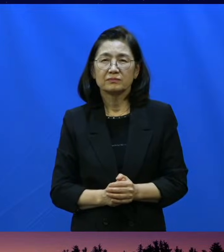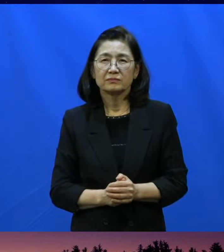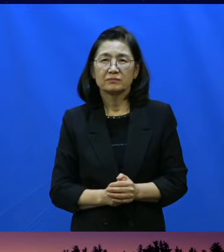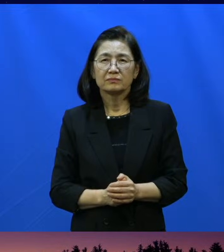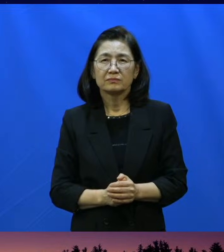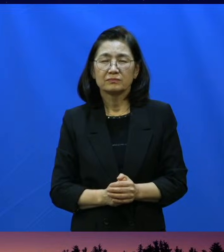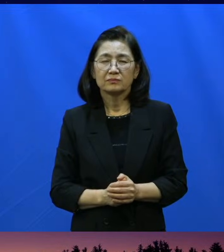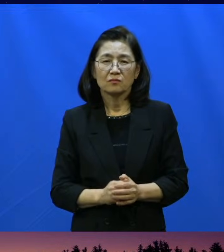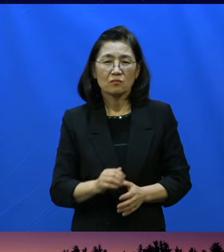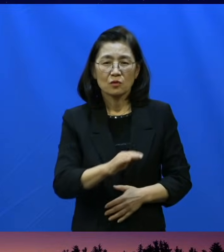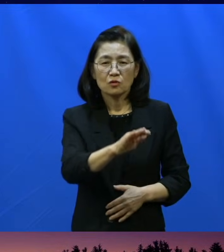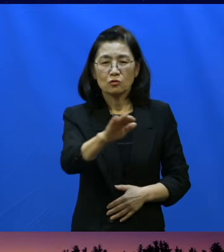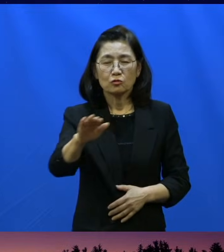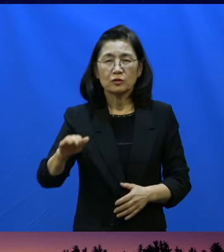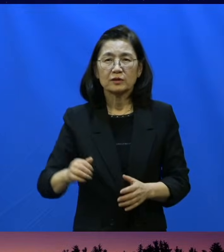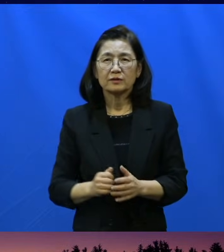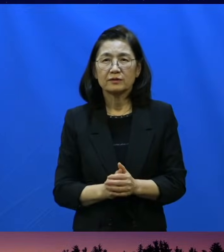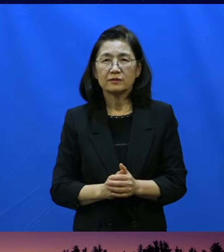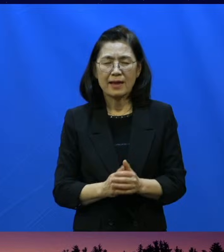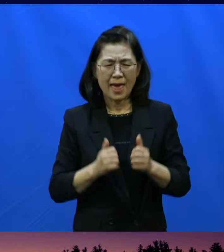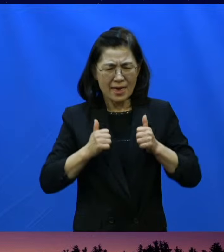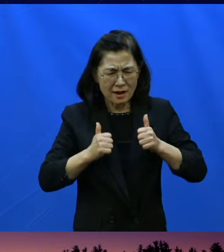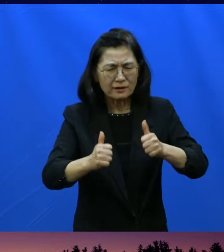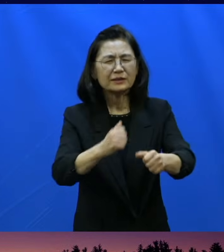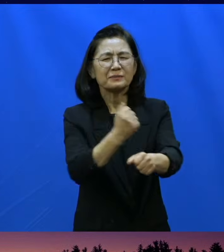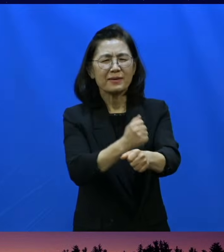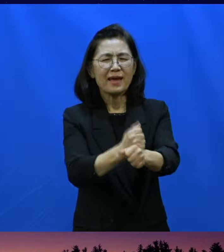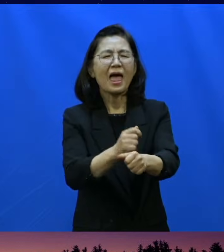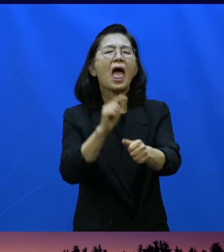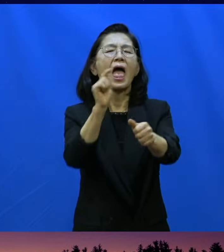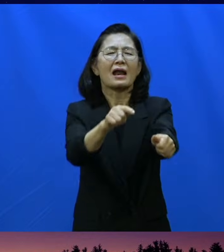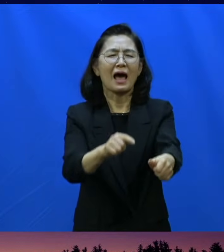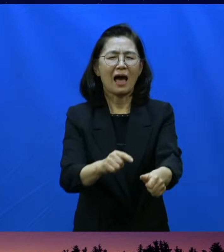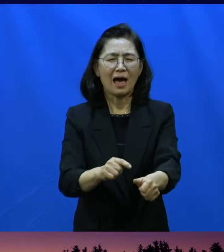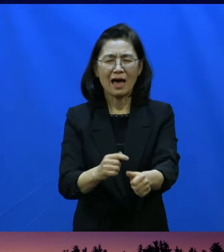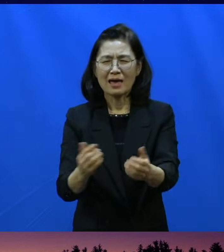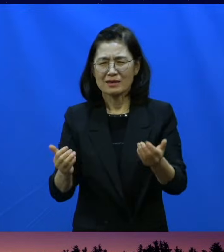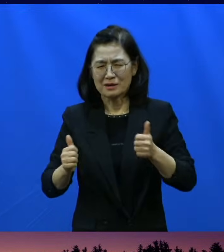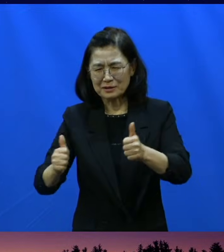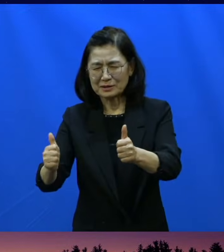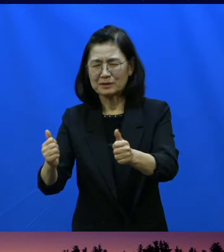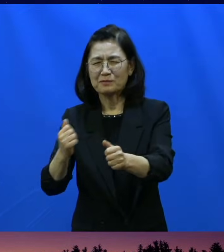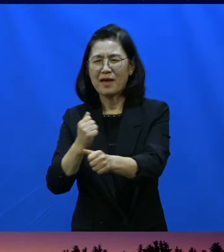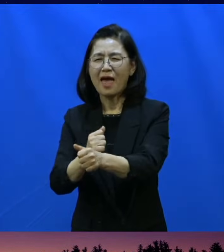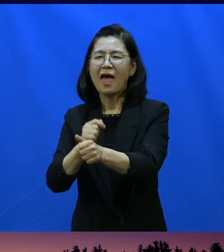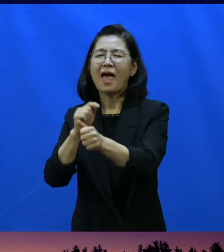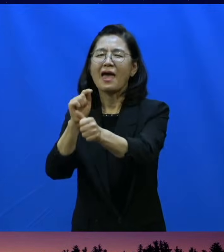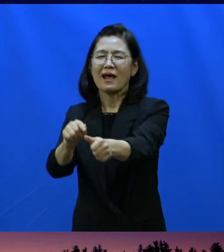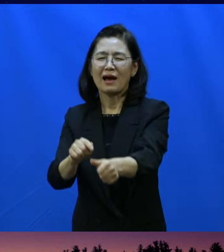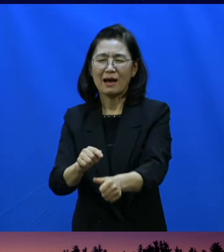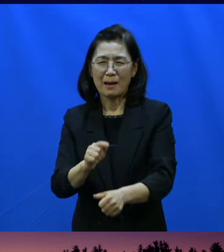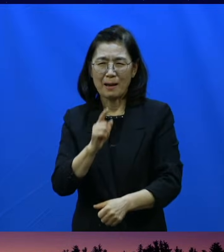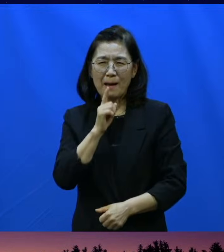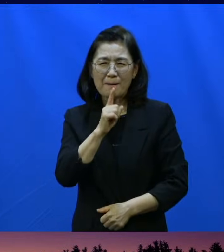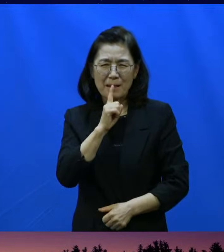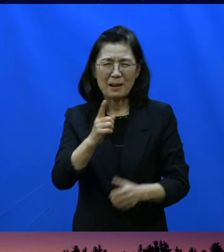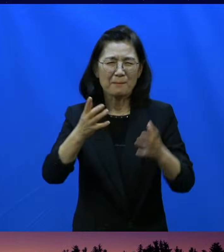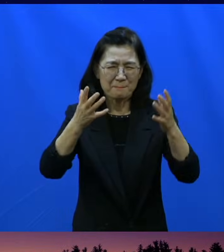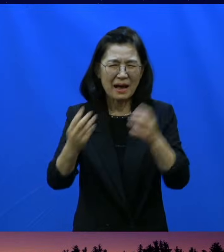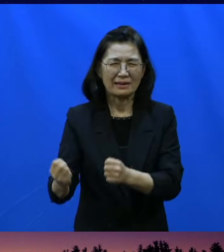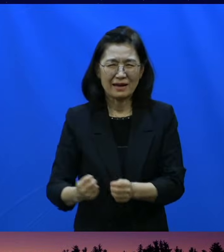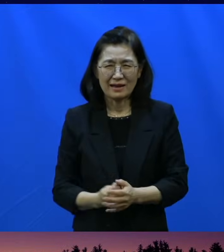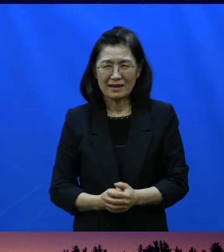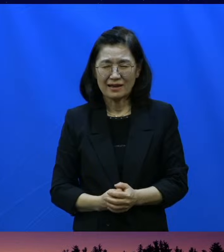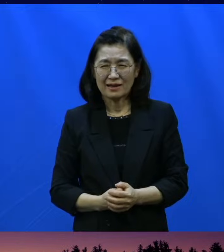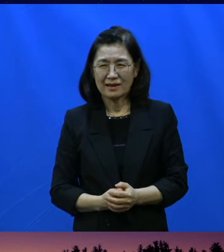여러분, 우리는 늘 듣는 게 뭐예요? 열심히 해. 이 말을 참 많이 들어요. 열심히 해.